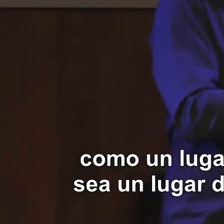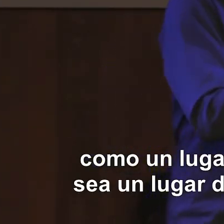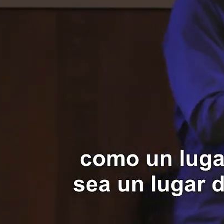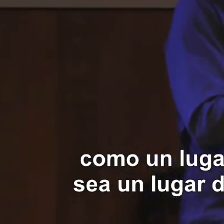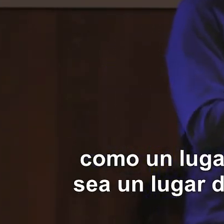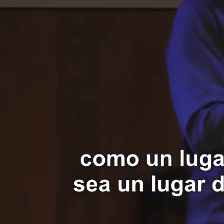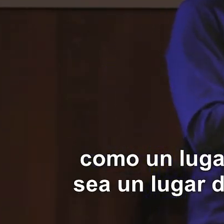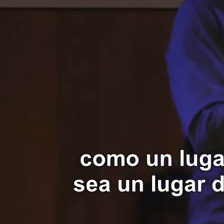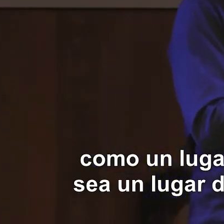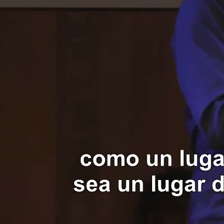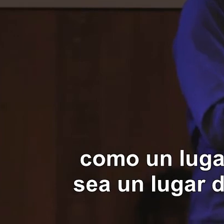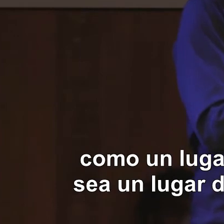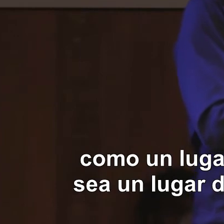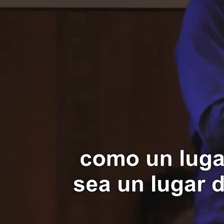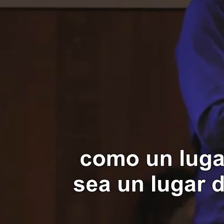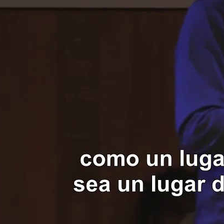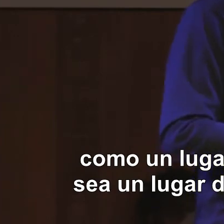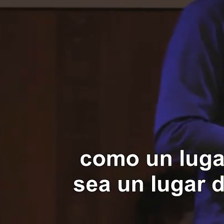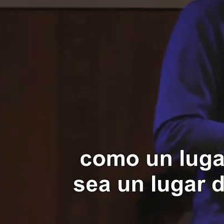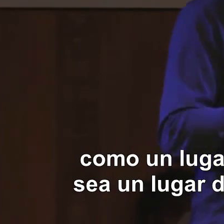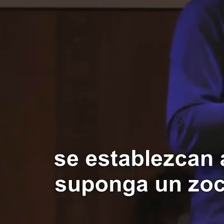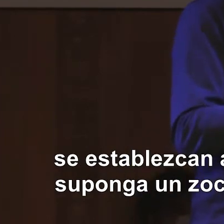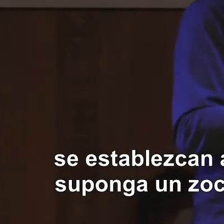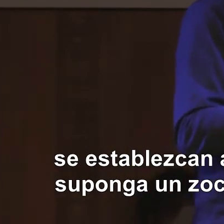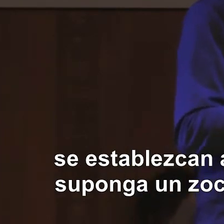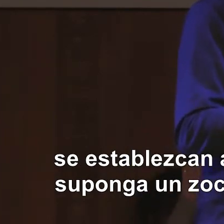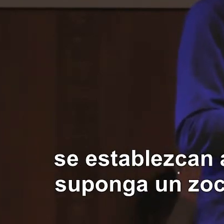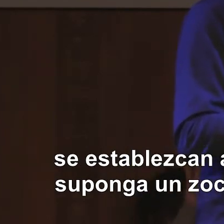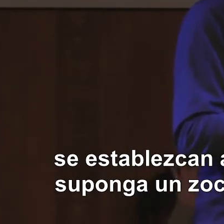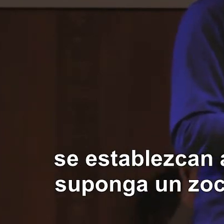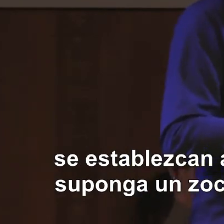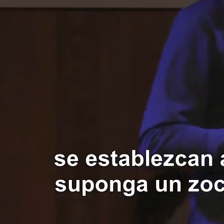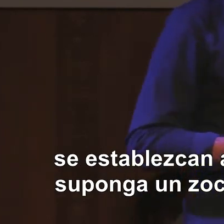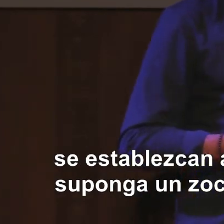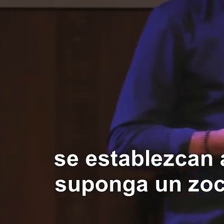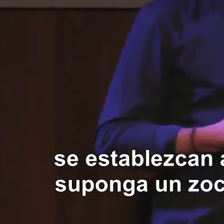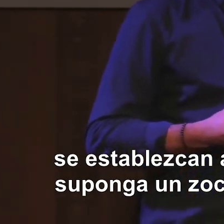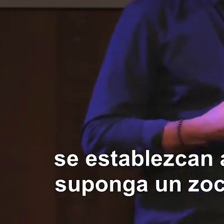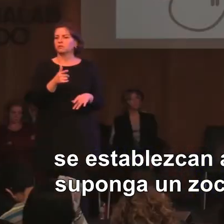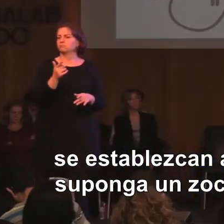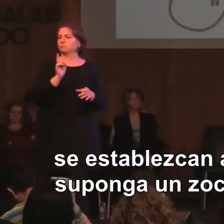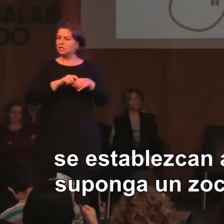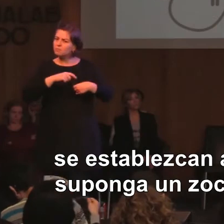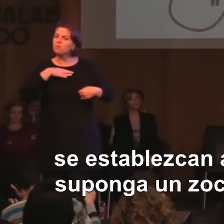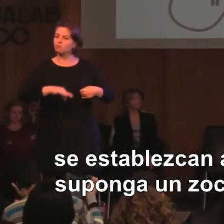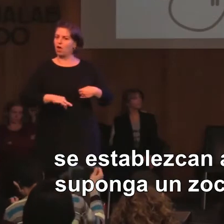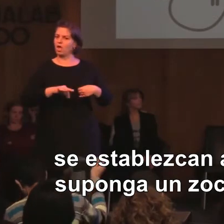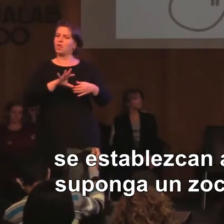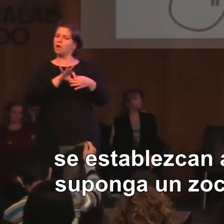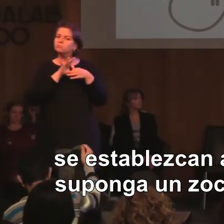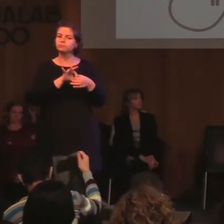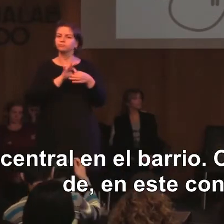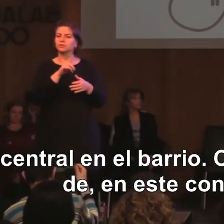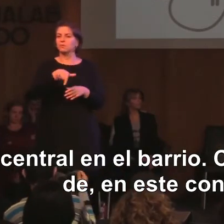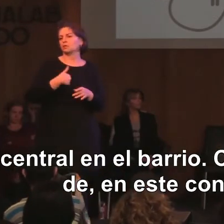sea un lugar de encuentro que se establezcan ahí esos lazos que suponga un poco de